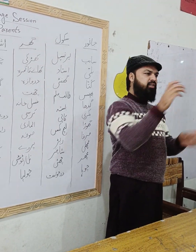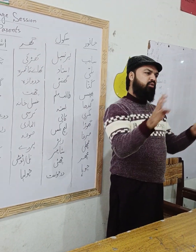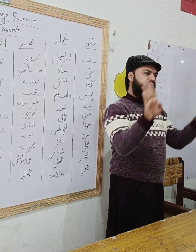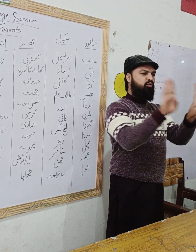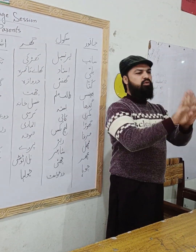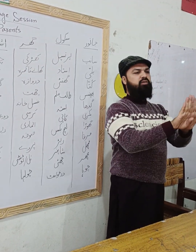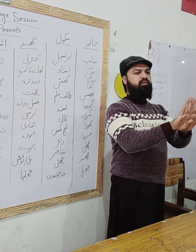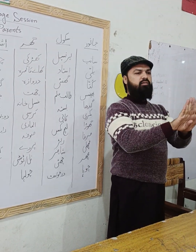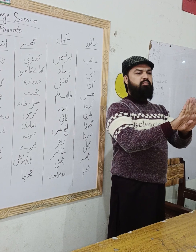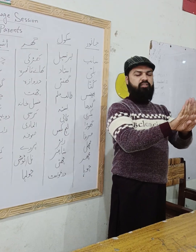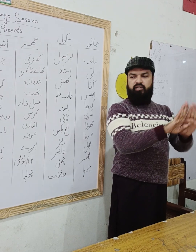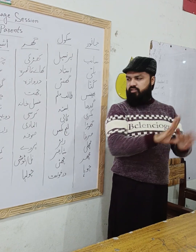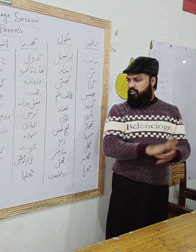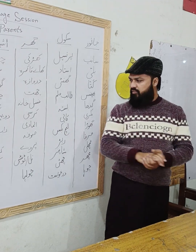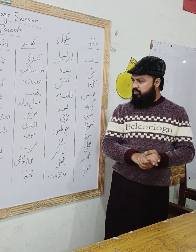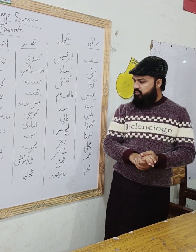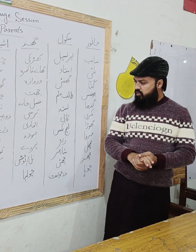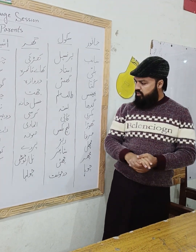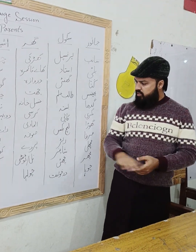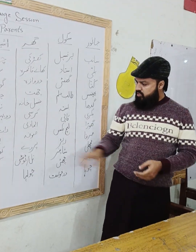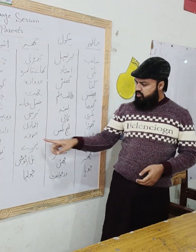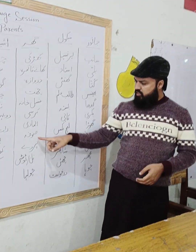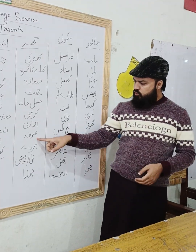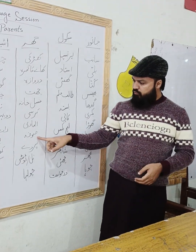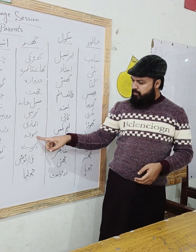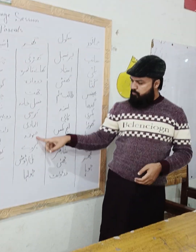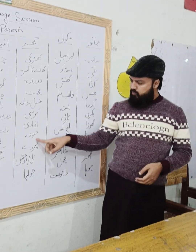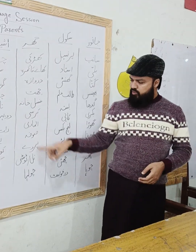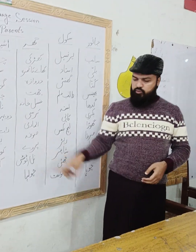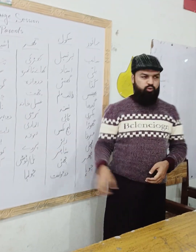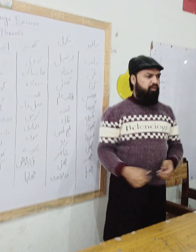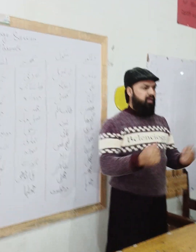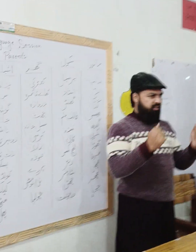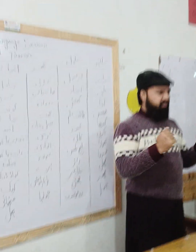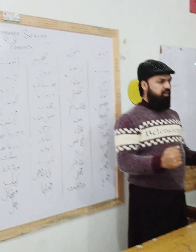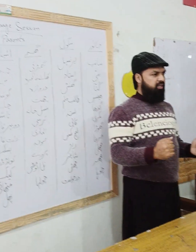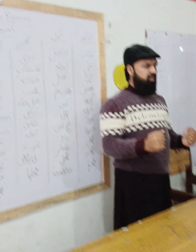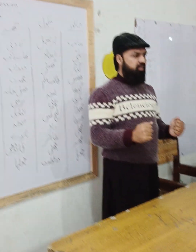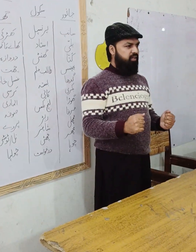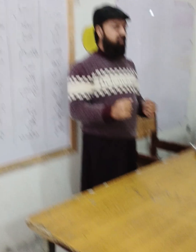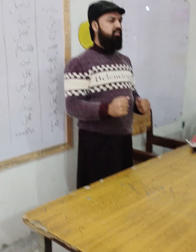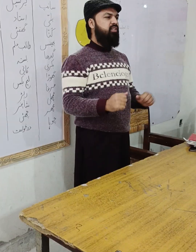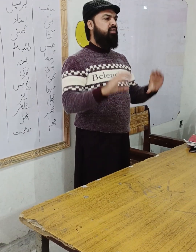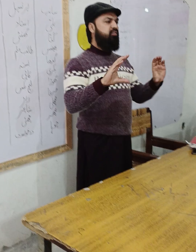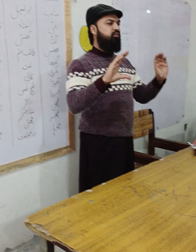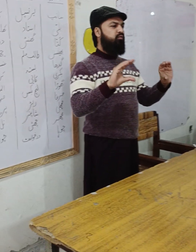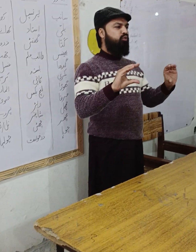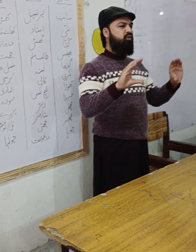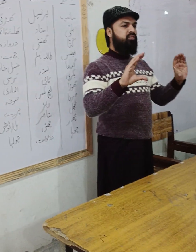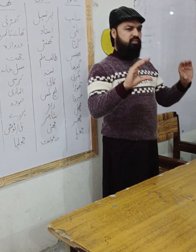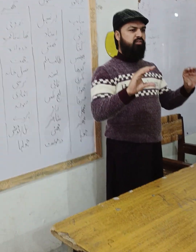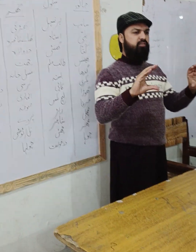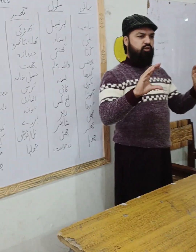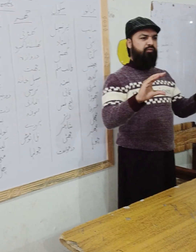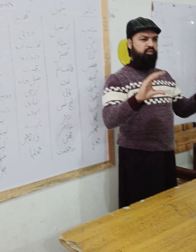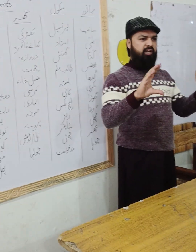उसको बंद कर दिया। इसी तरह सोफा है, सोफा बैठने का करेंगे लेकिन साथ वो क्योंकि सॉफ्ट होता है, वो